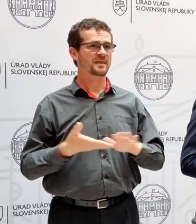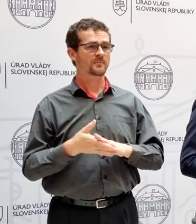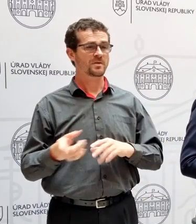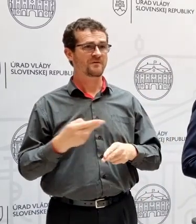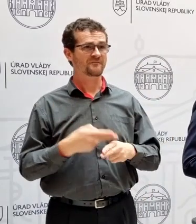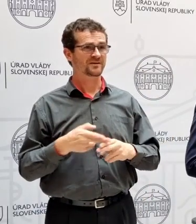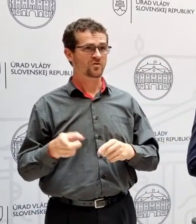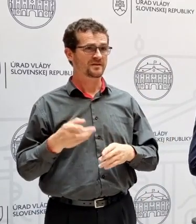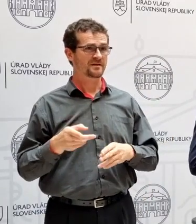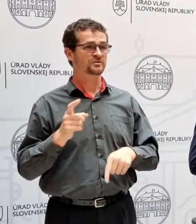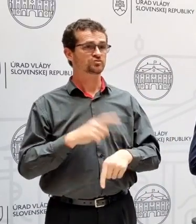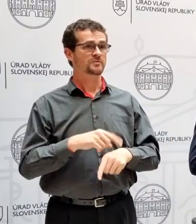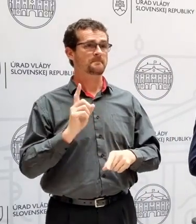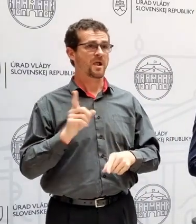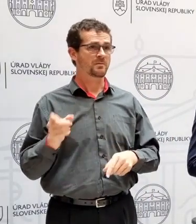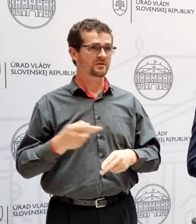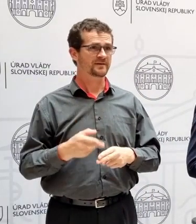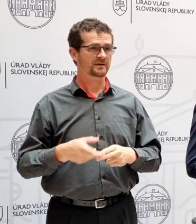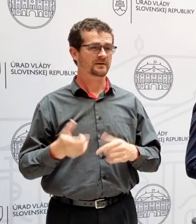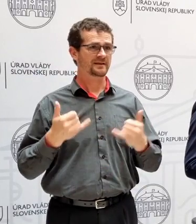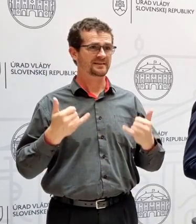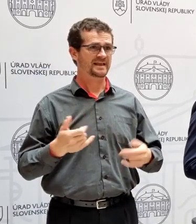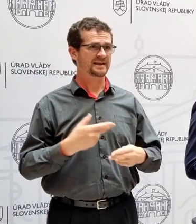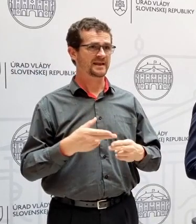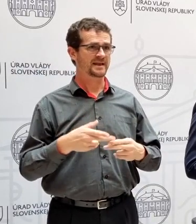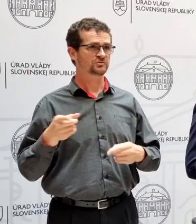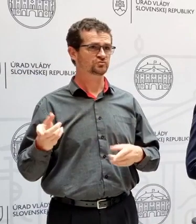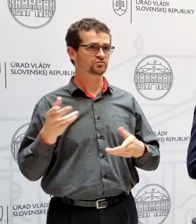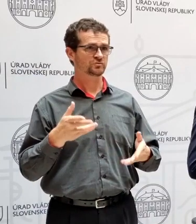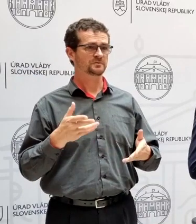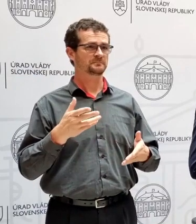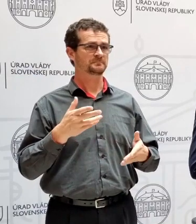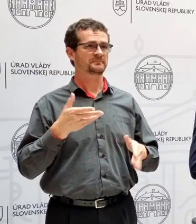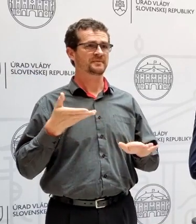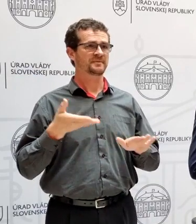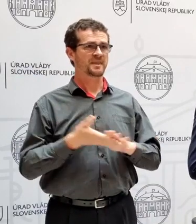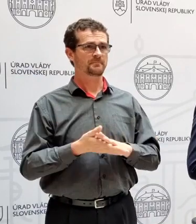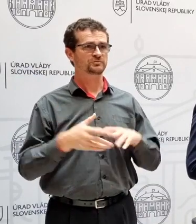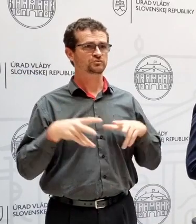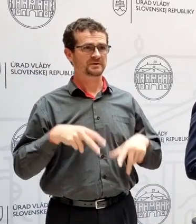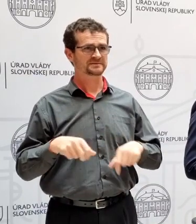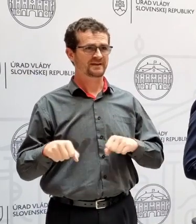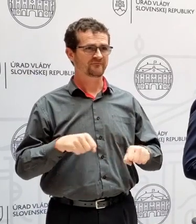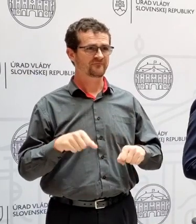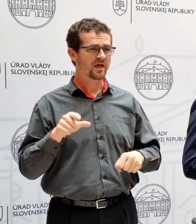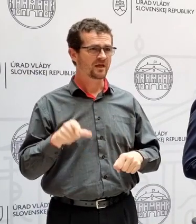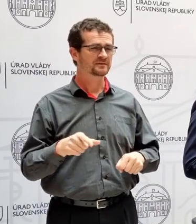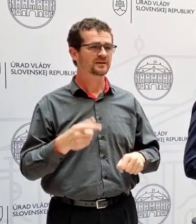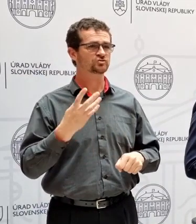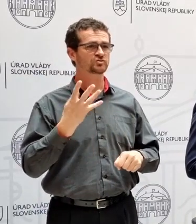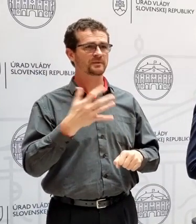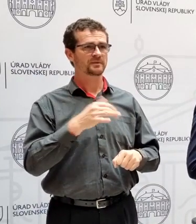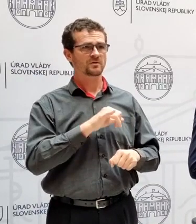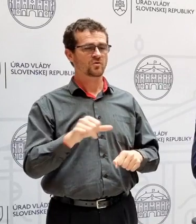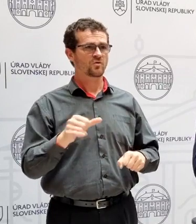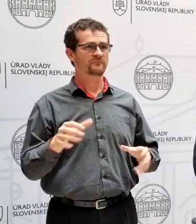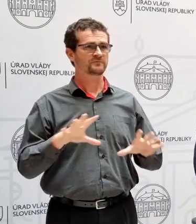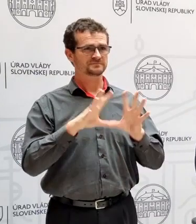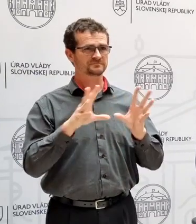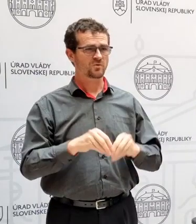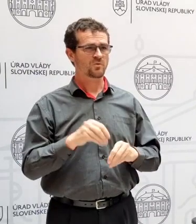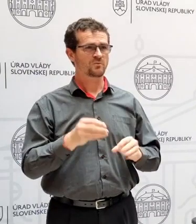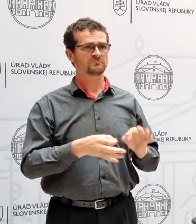aby to vyriešil v čase, kedy mal, tak to teraz rieši v podstate namiesto neho premiér a tie 4-5 rokovaní dokopy možno